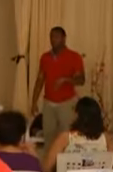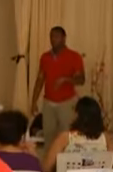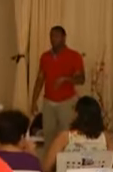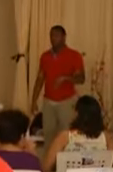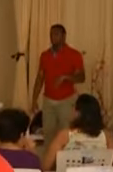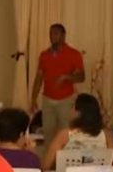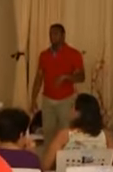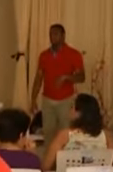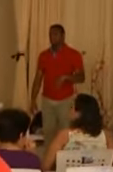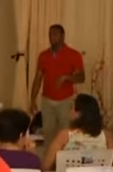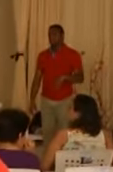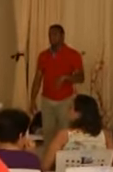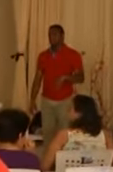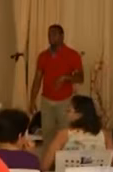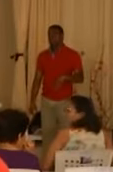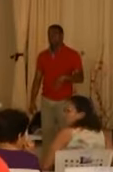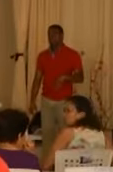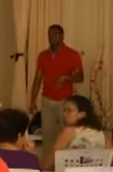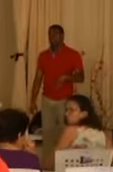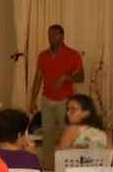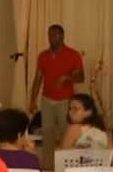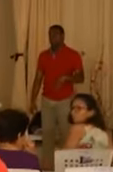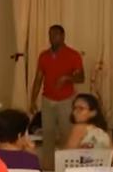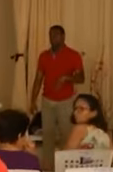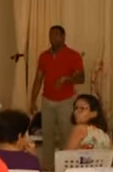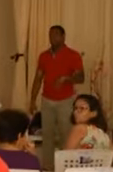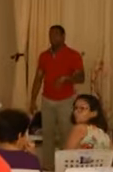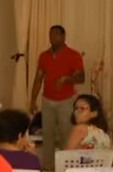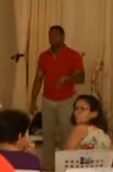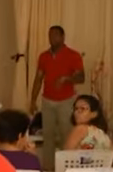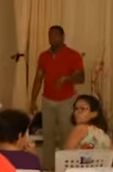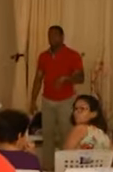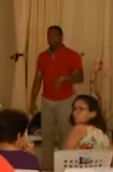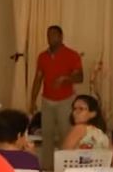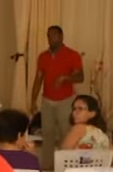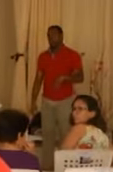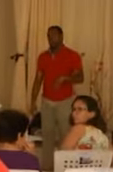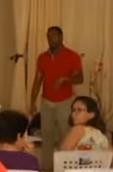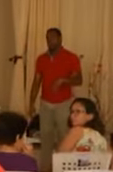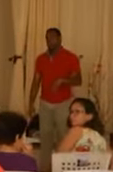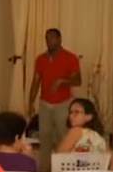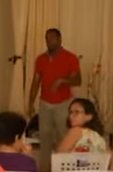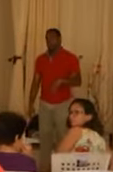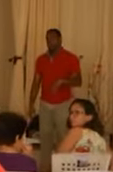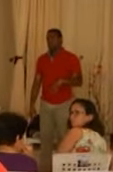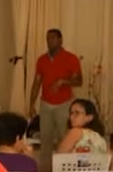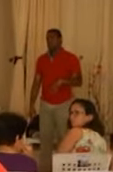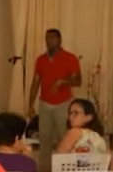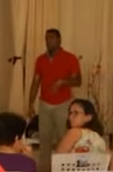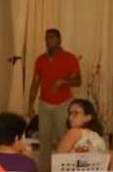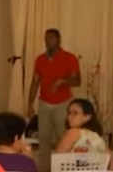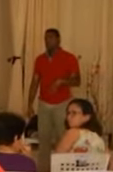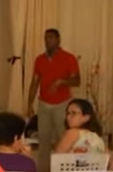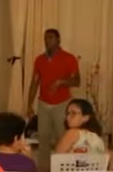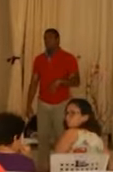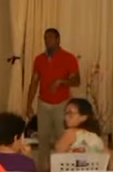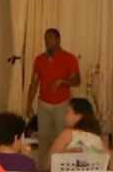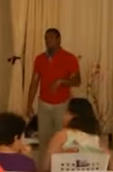regional todo. A nossa Pastoral do Sul temos o objetivo de levarmos a boa nova para todos os surdos, para que os